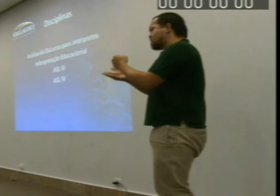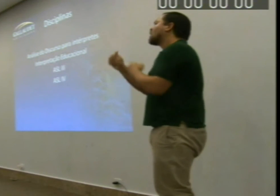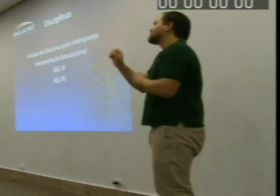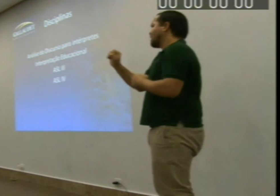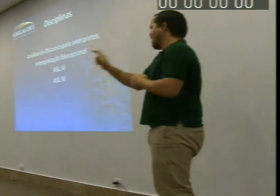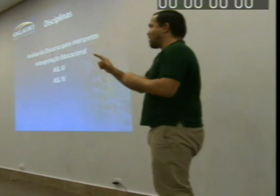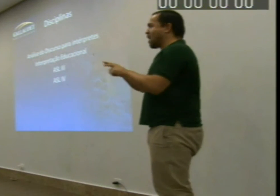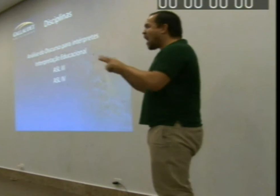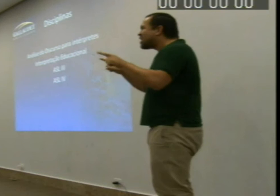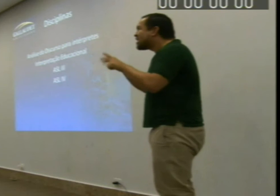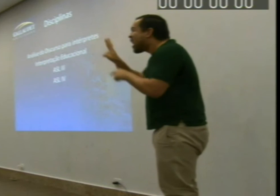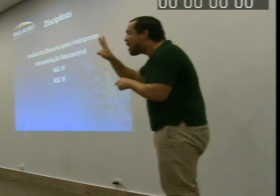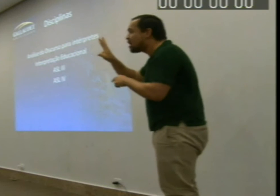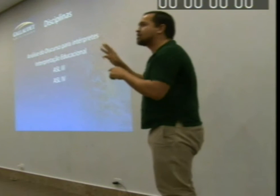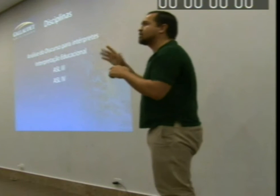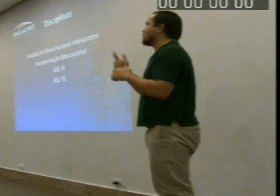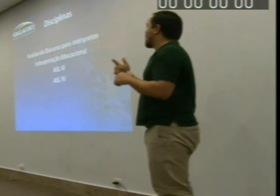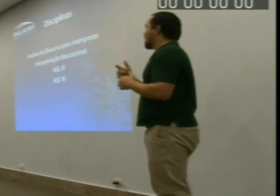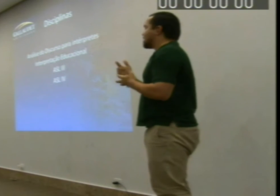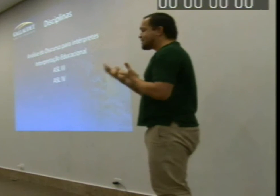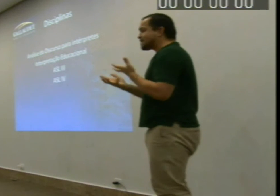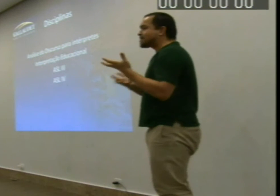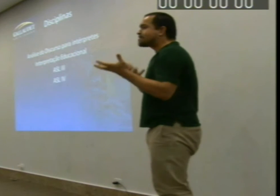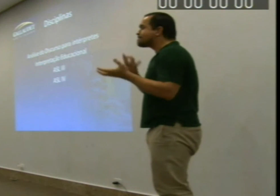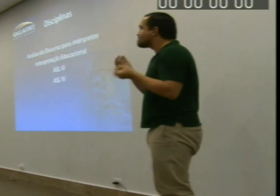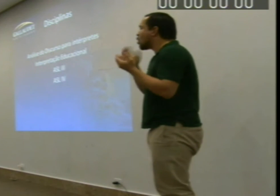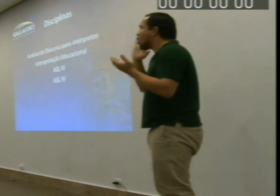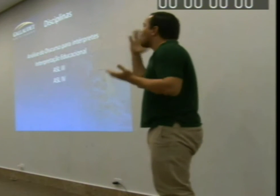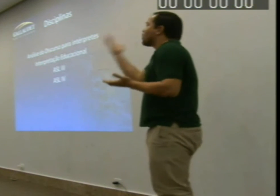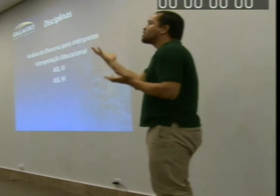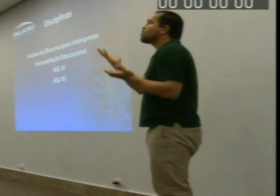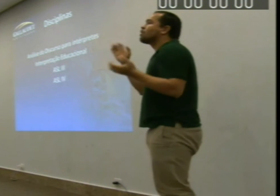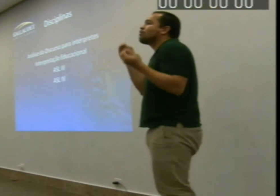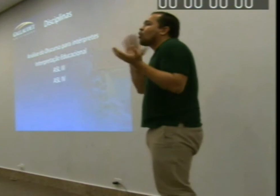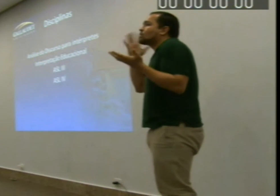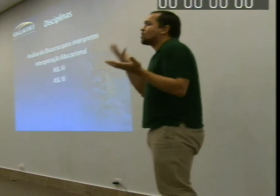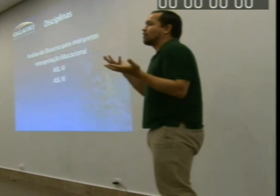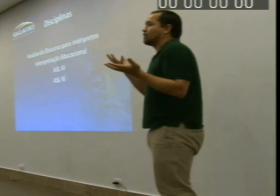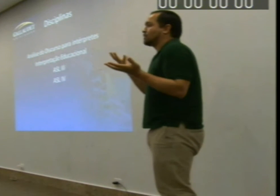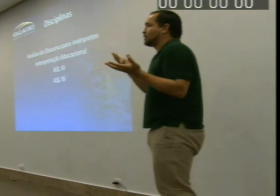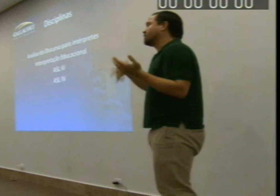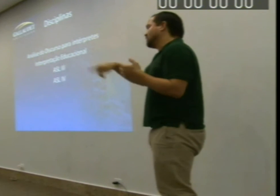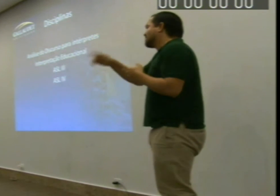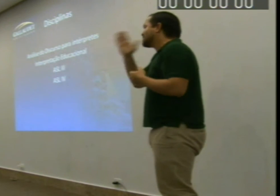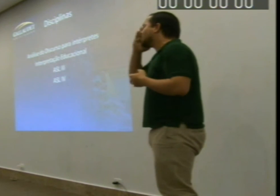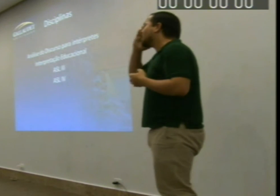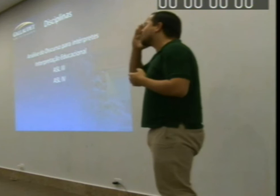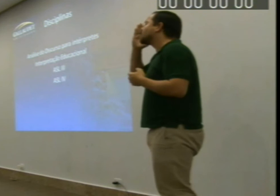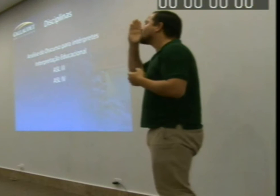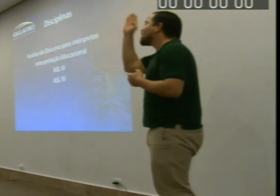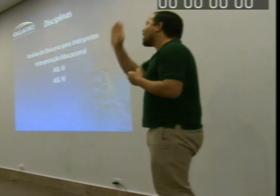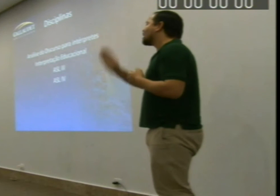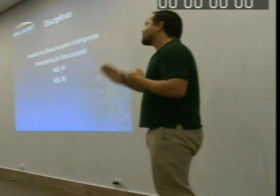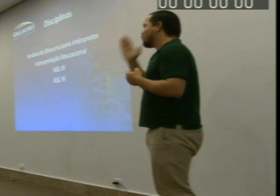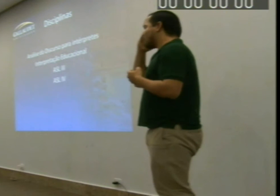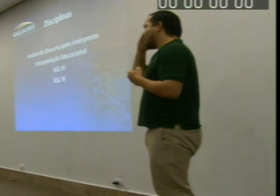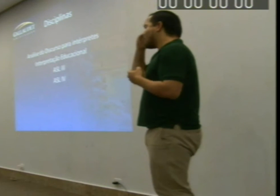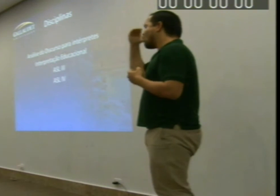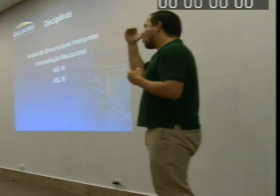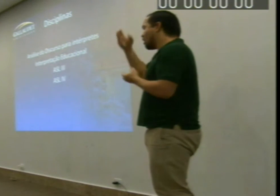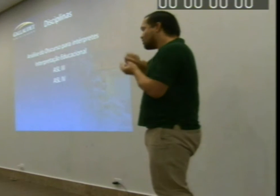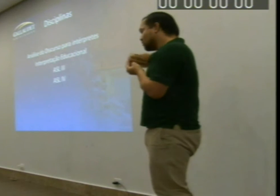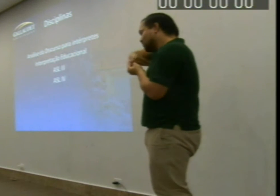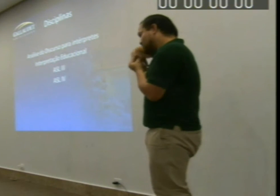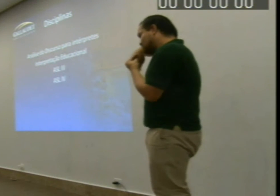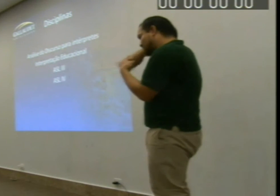bom eu entendi eu tinha o básico de ASL mas o asl3 eu não tinha Então como que isso ia Como que eu ia fazer como que ia acontecer bom